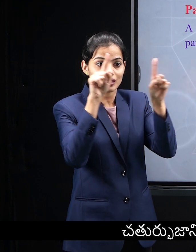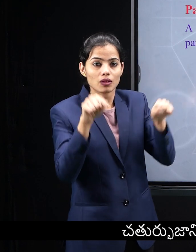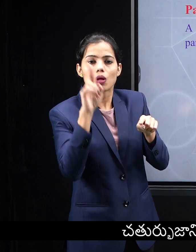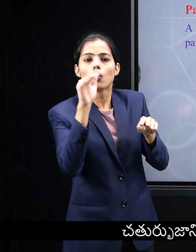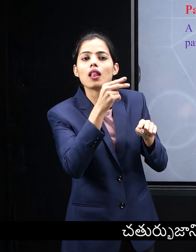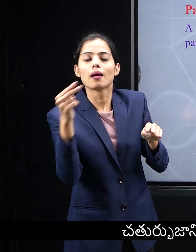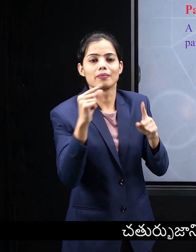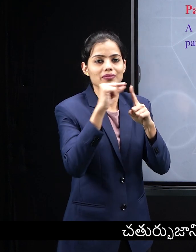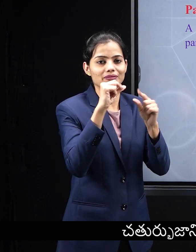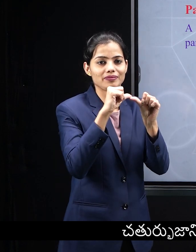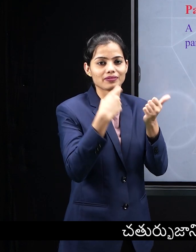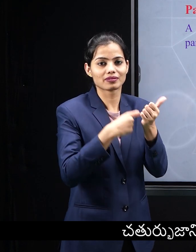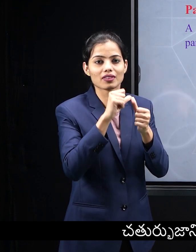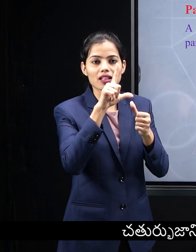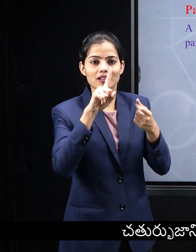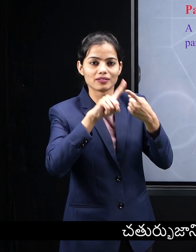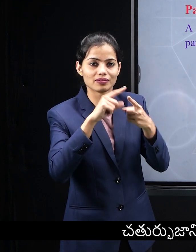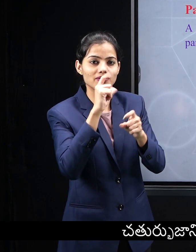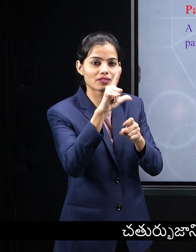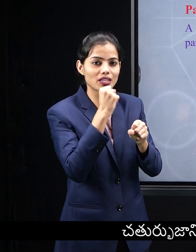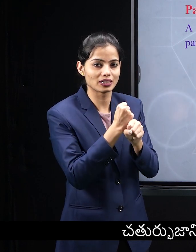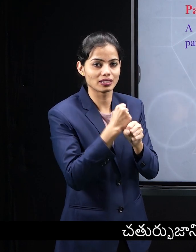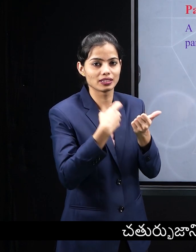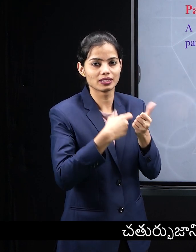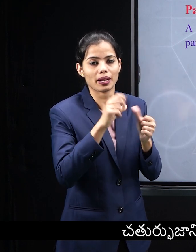చతుర్భుజాన్ని సమాంతర చతుర్భుజం అంటారు.